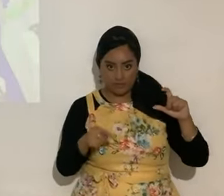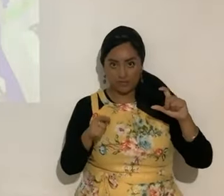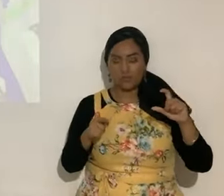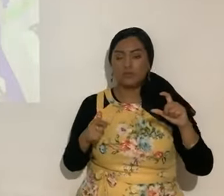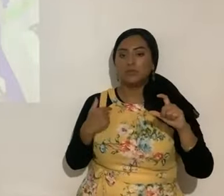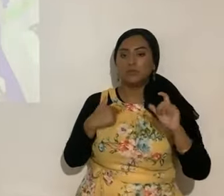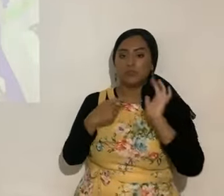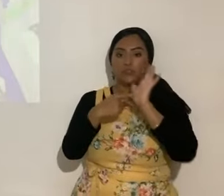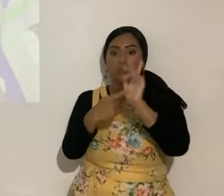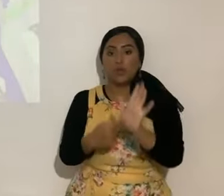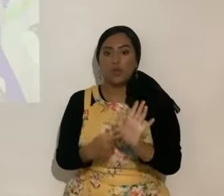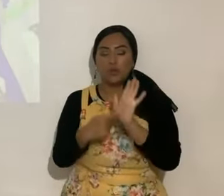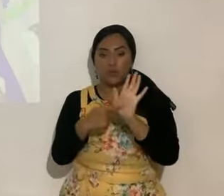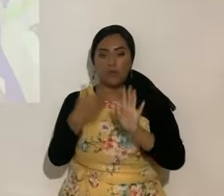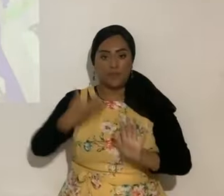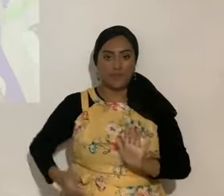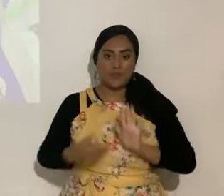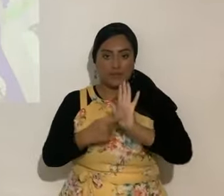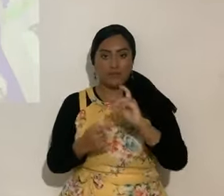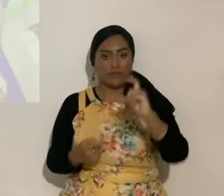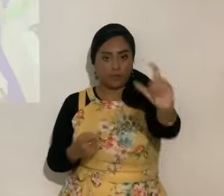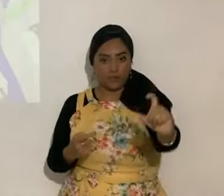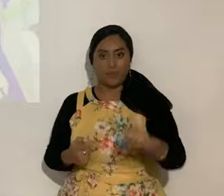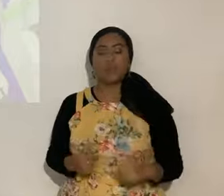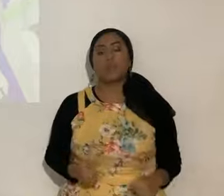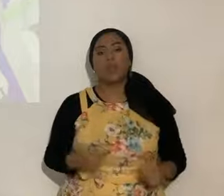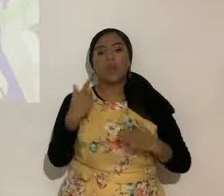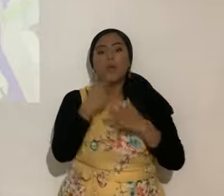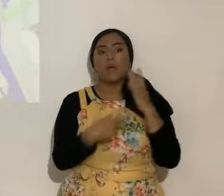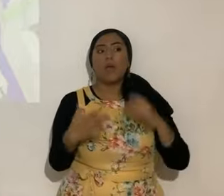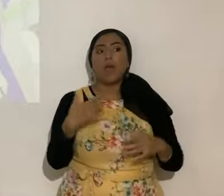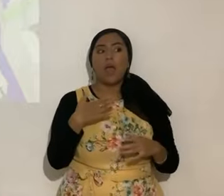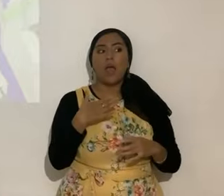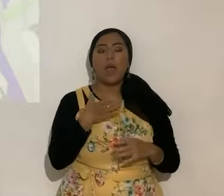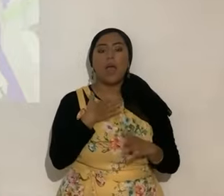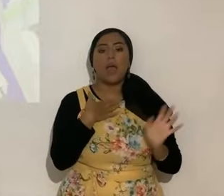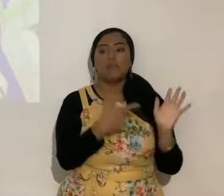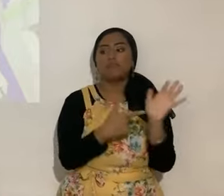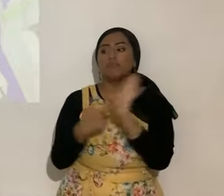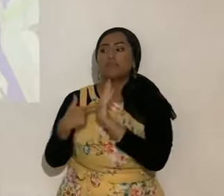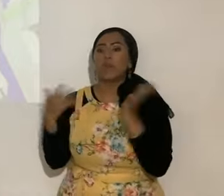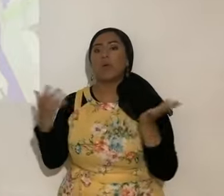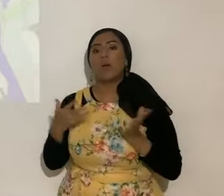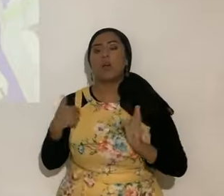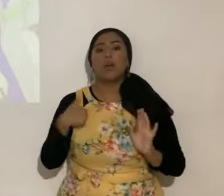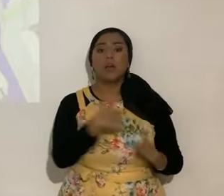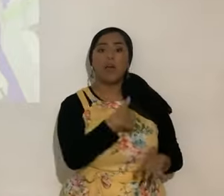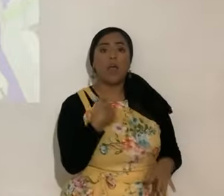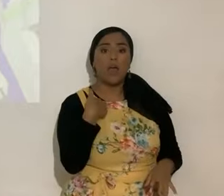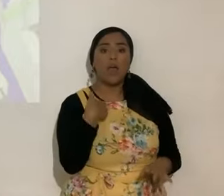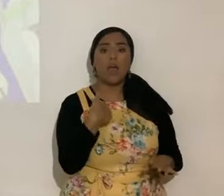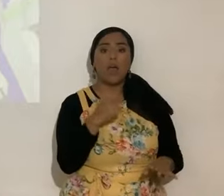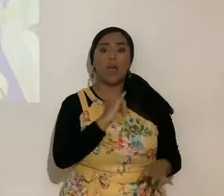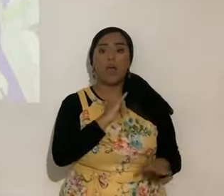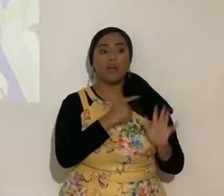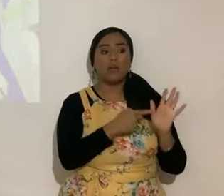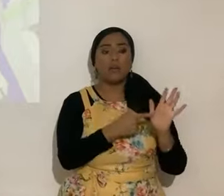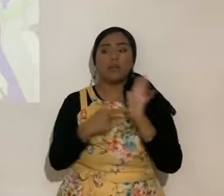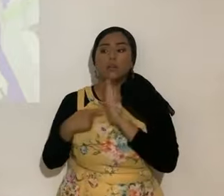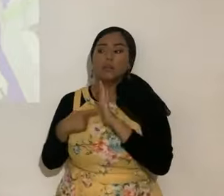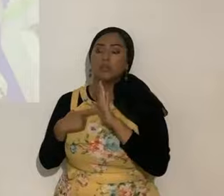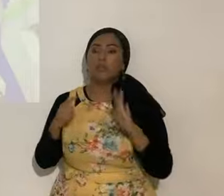representarme, o de presentarme, ¿qué represento yo? ¿qué represento yo? Represento, la vida